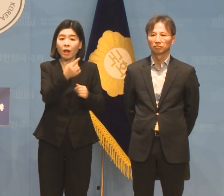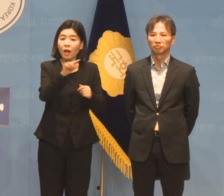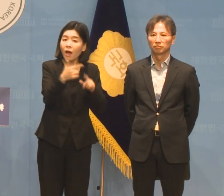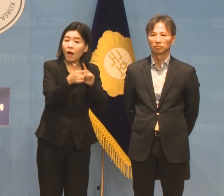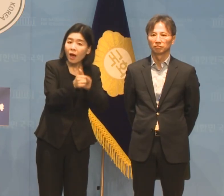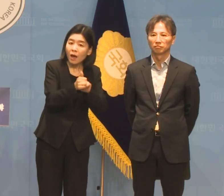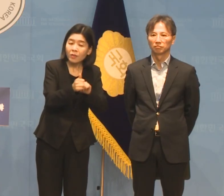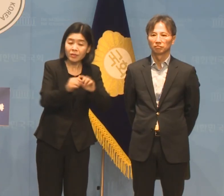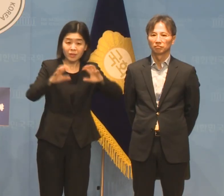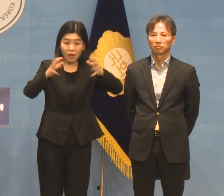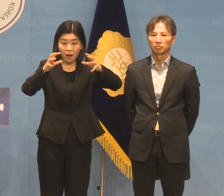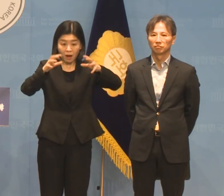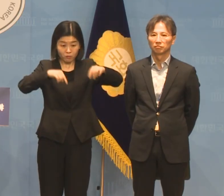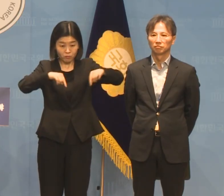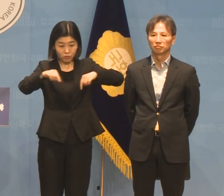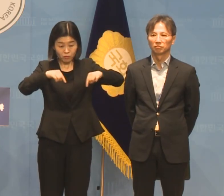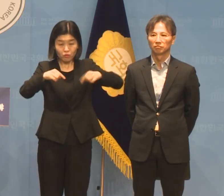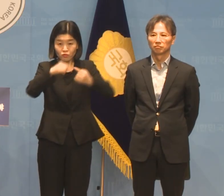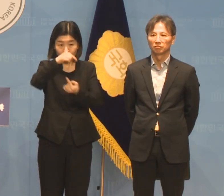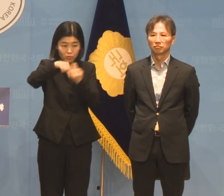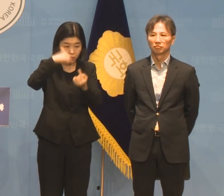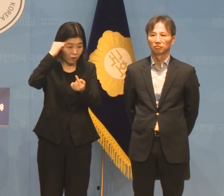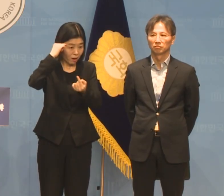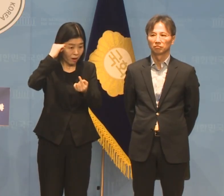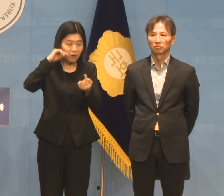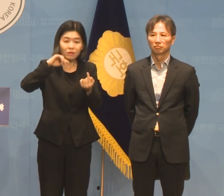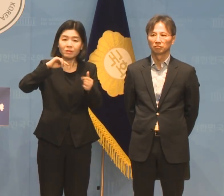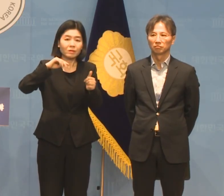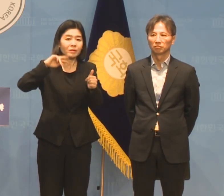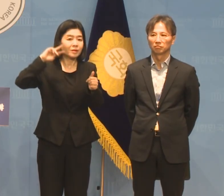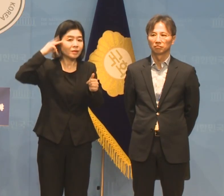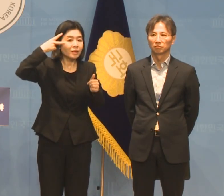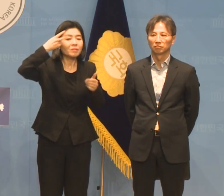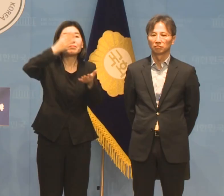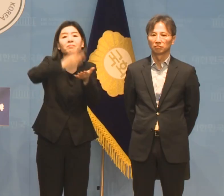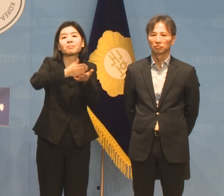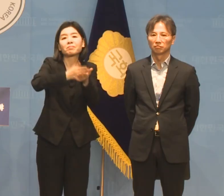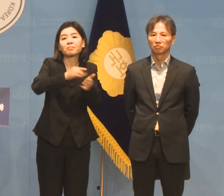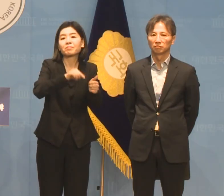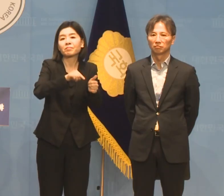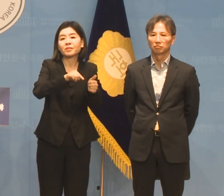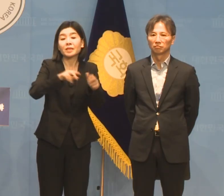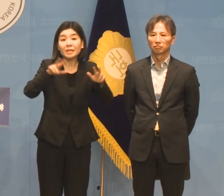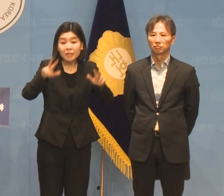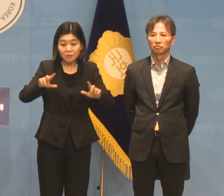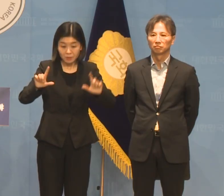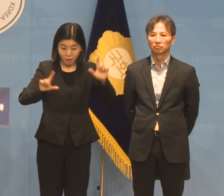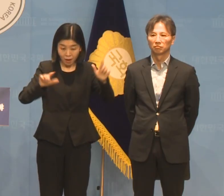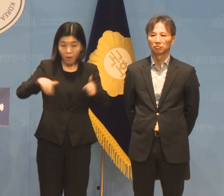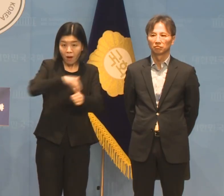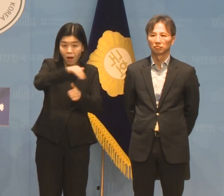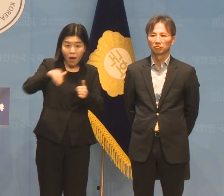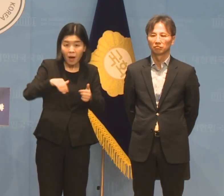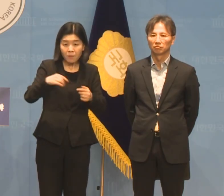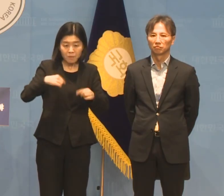운영하고 있다고 착각하지 마십시오. 한 대행은 그 어떤 현상 변경도 할 권한이 없습니다.